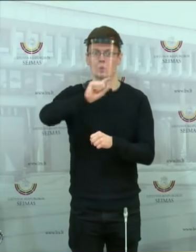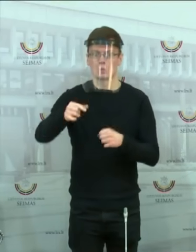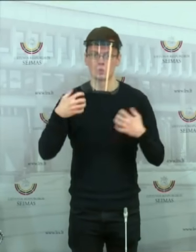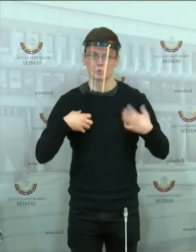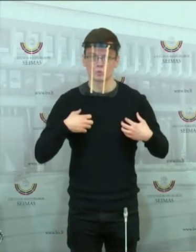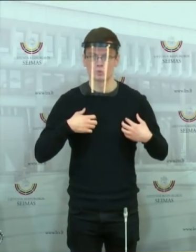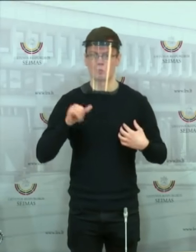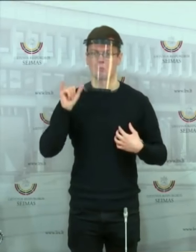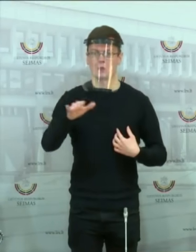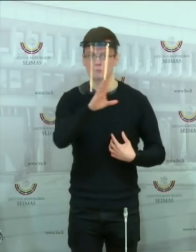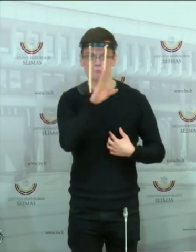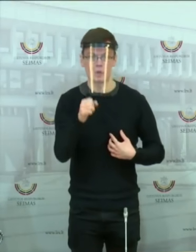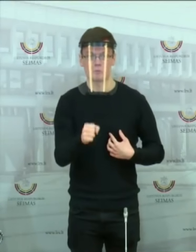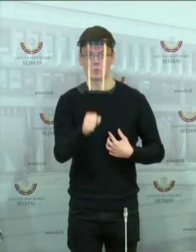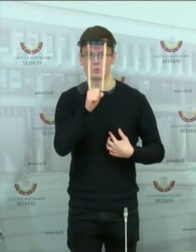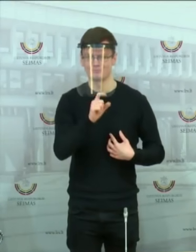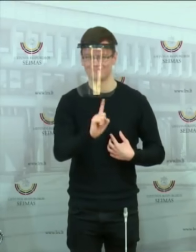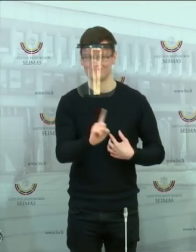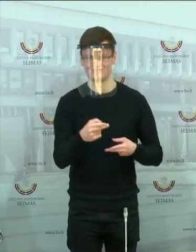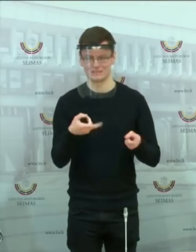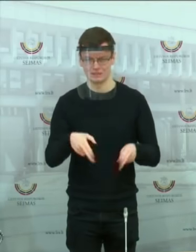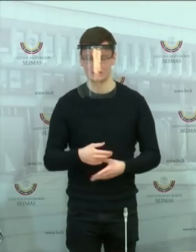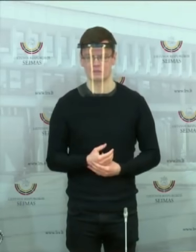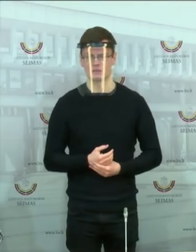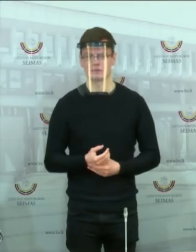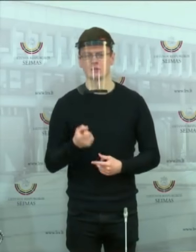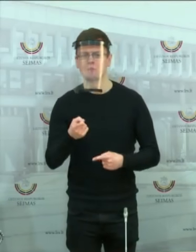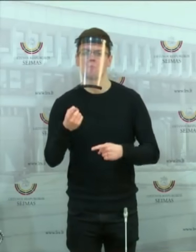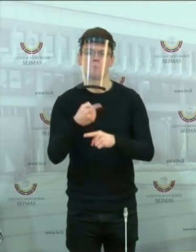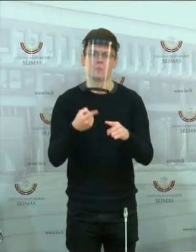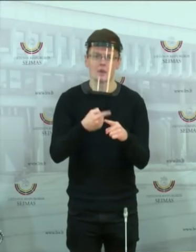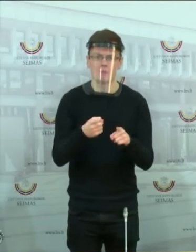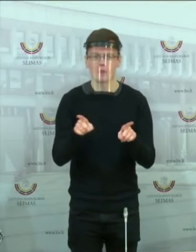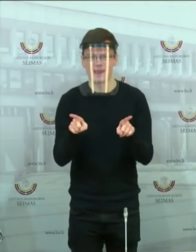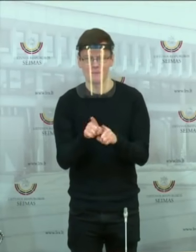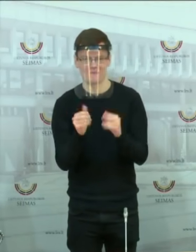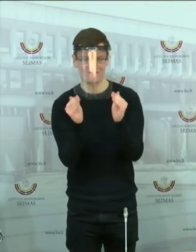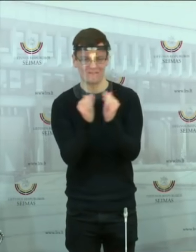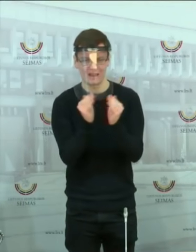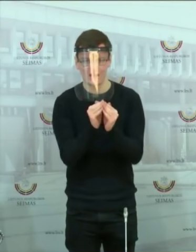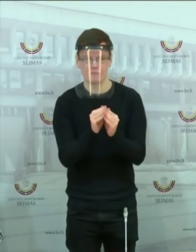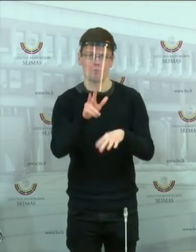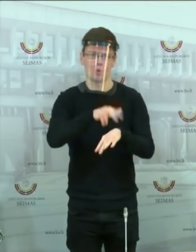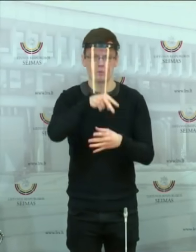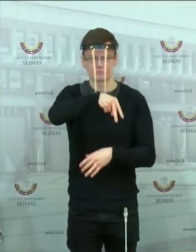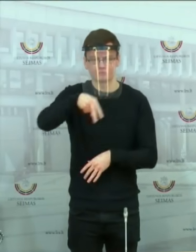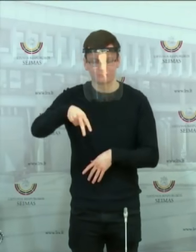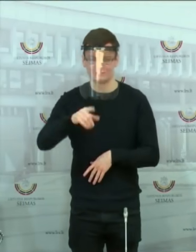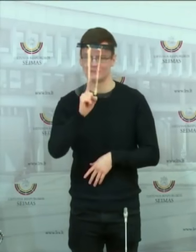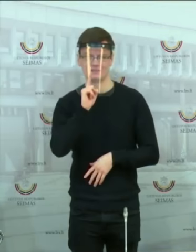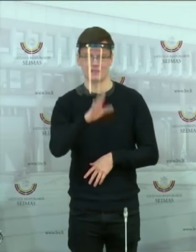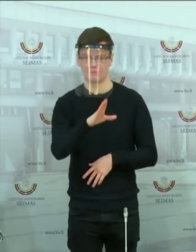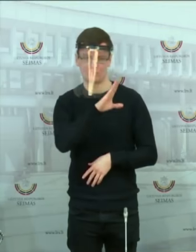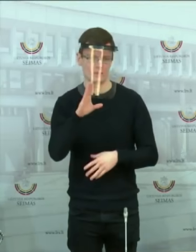bet greičiausia na, ir labiausiai tikėtina, kad tokios priemonės, kaip buvo Velykų savaitgalį, jos nebus pritaikytos motinos